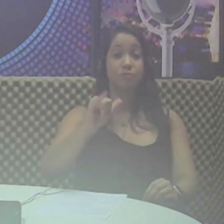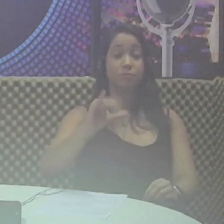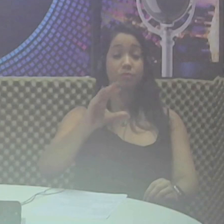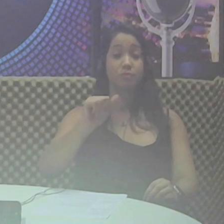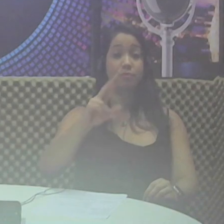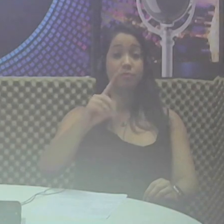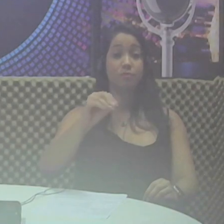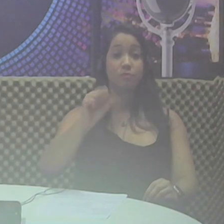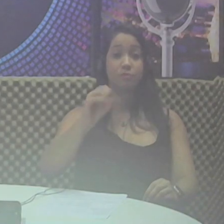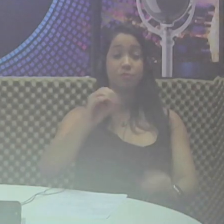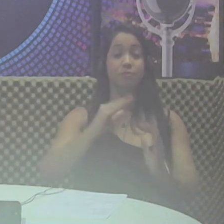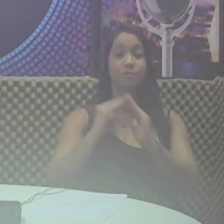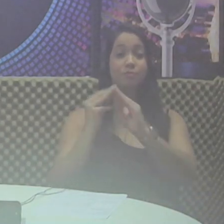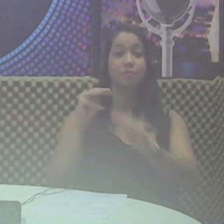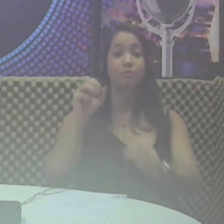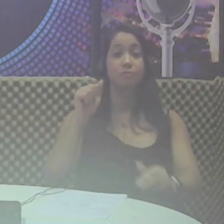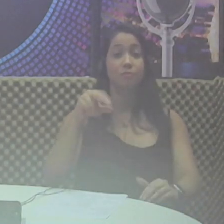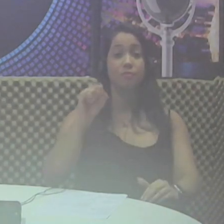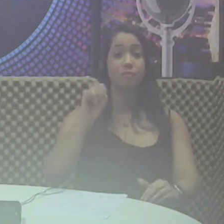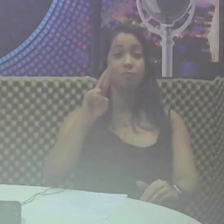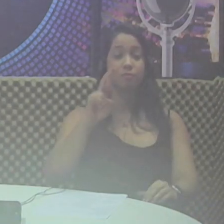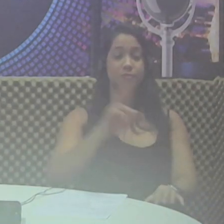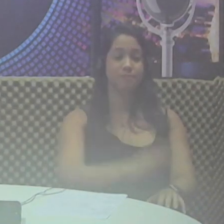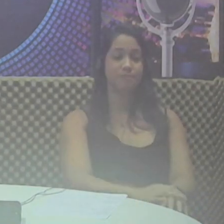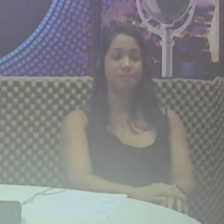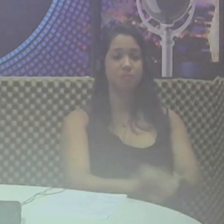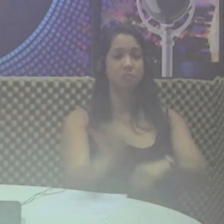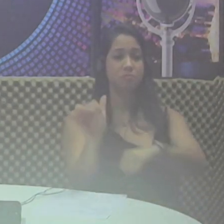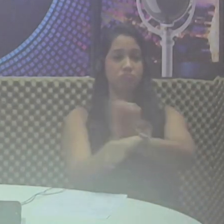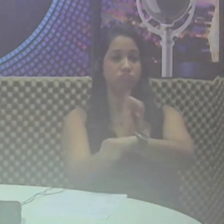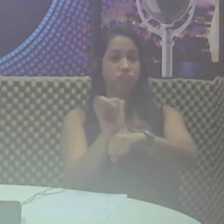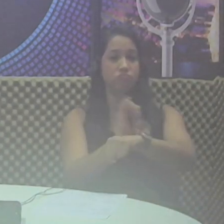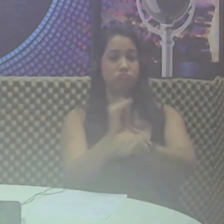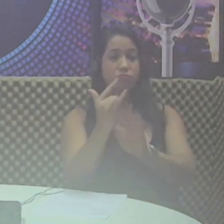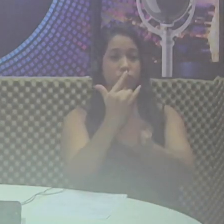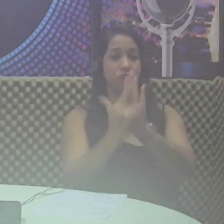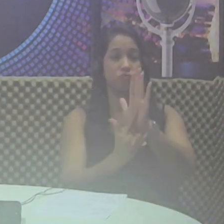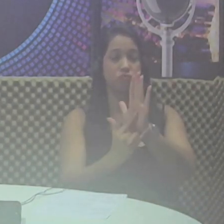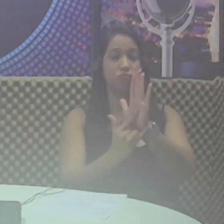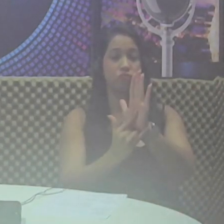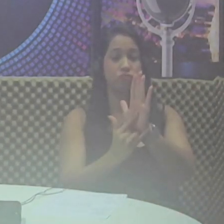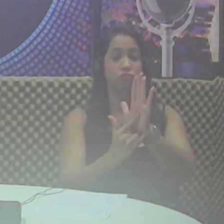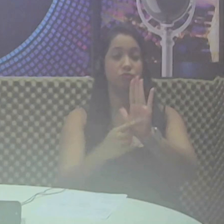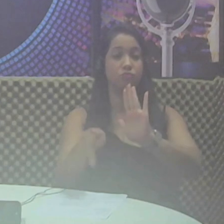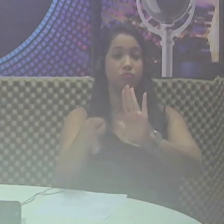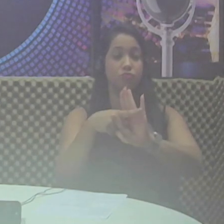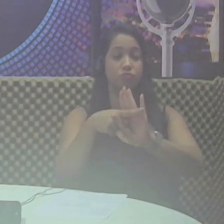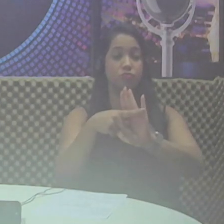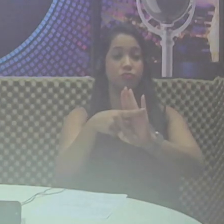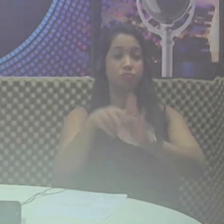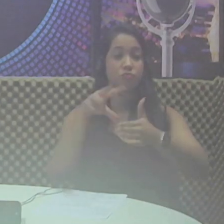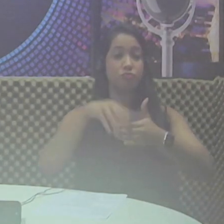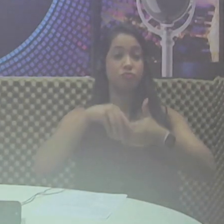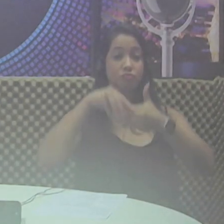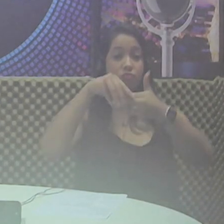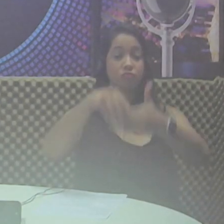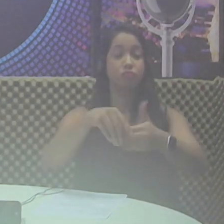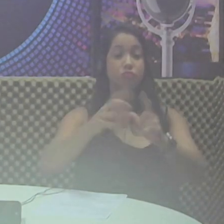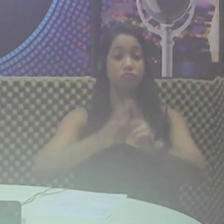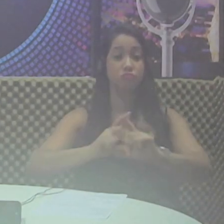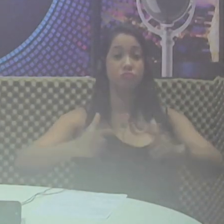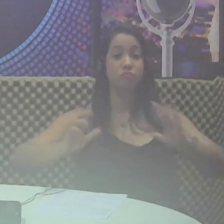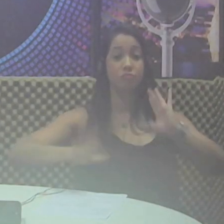Porfírio, bairro Mansur. O plano diretor é um planejamento estratégico que orienta o crescimento e